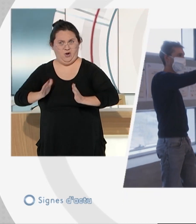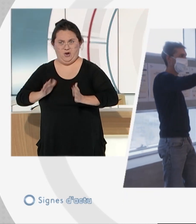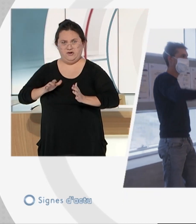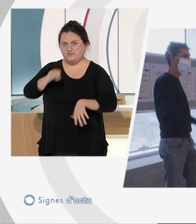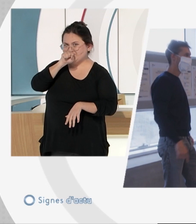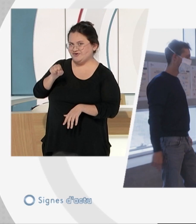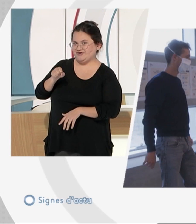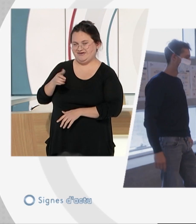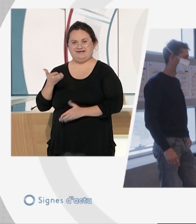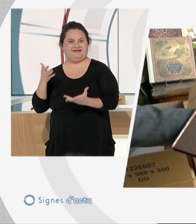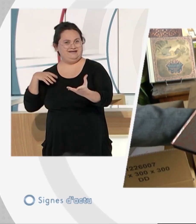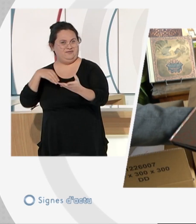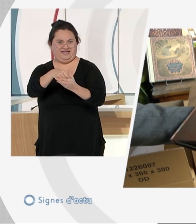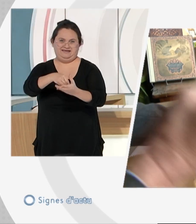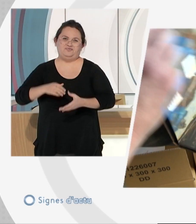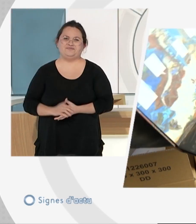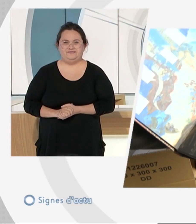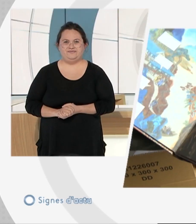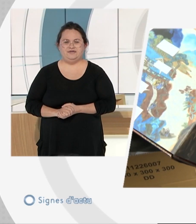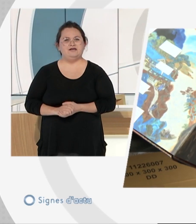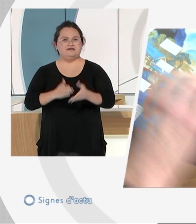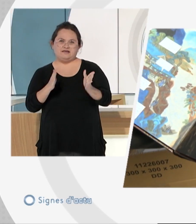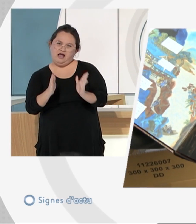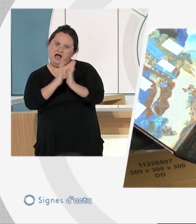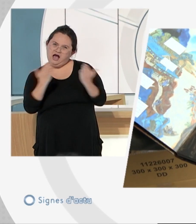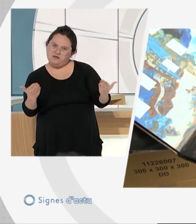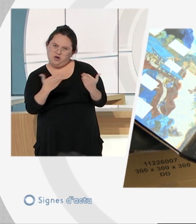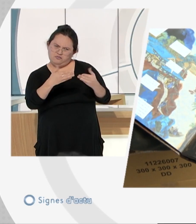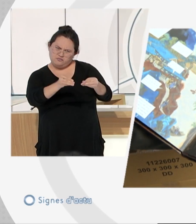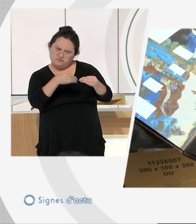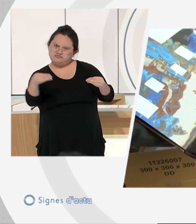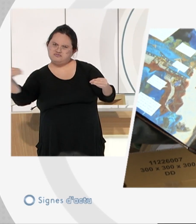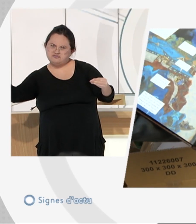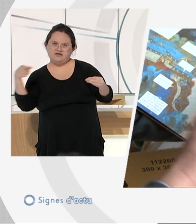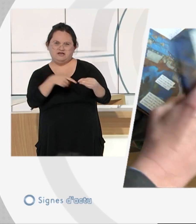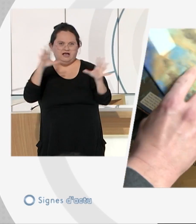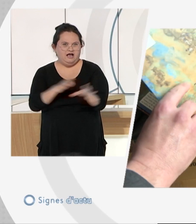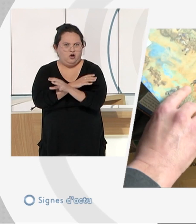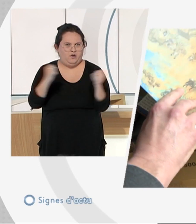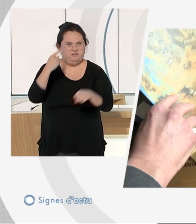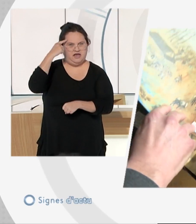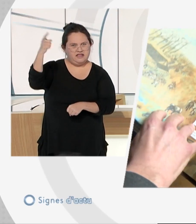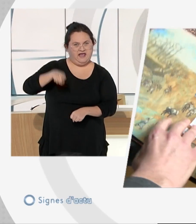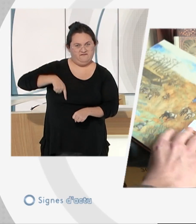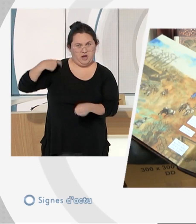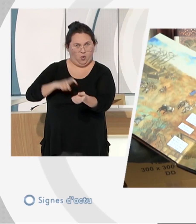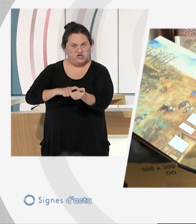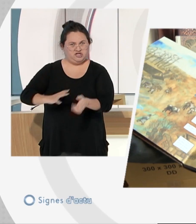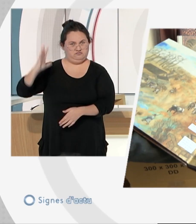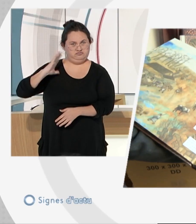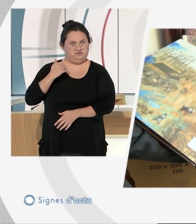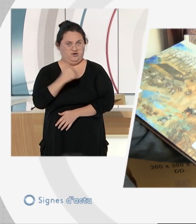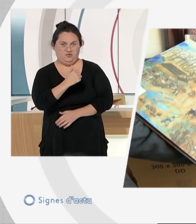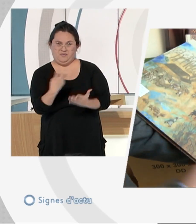bénévoles autour de cette aventure. Cet album BD exceptionnel est l'aboutissement d'une idée qui a longuement mûri dans l'esprit de Guillaume